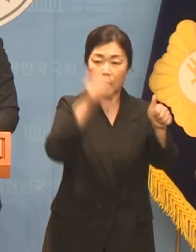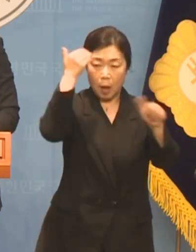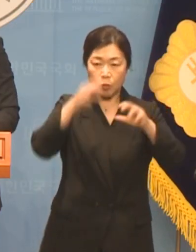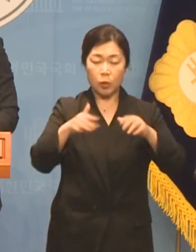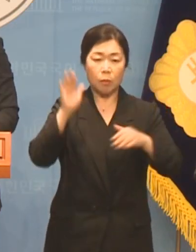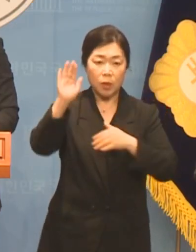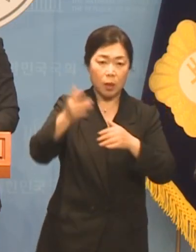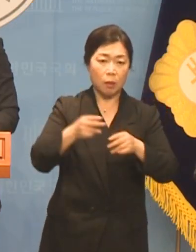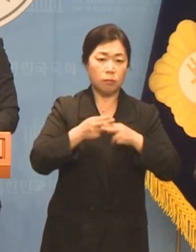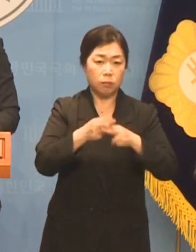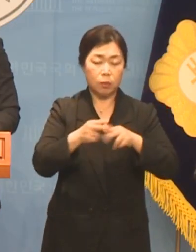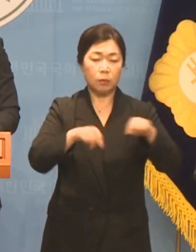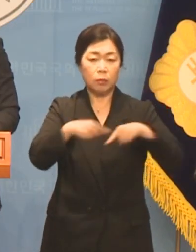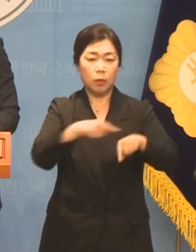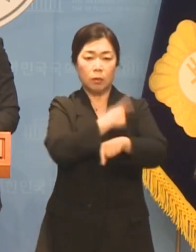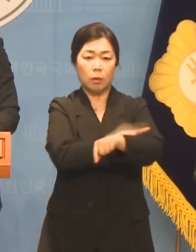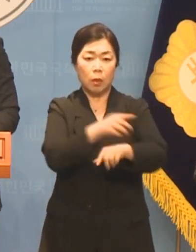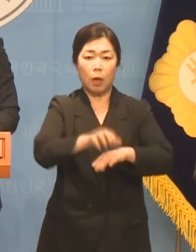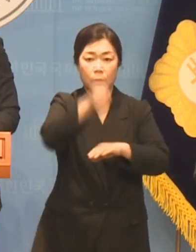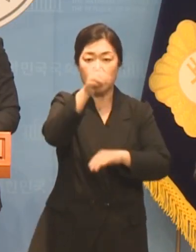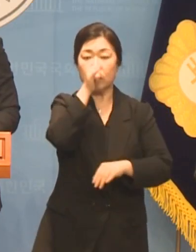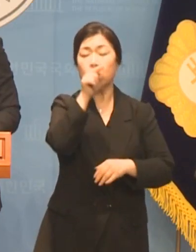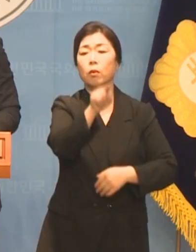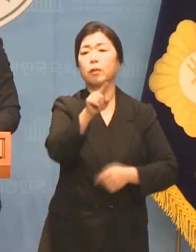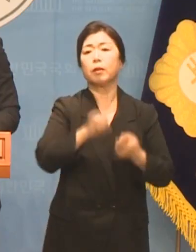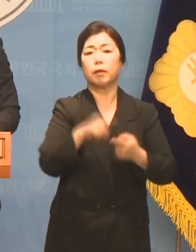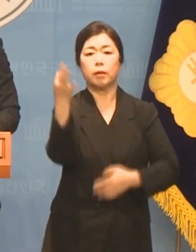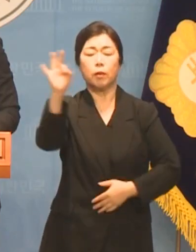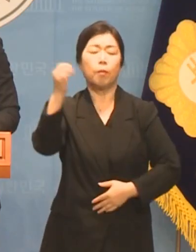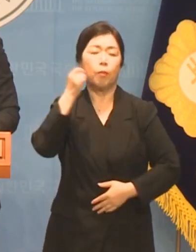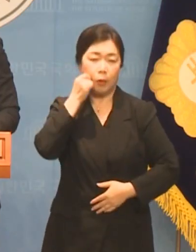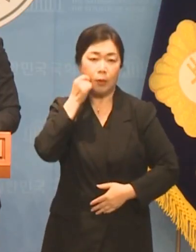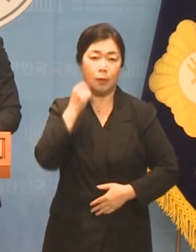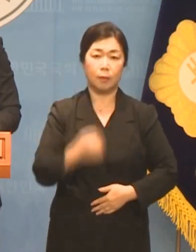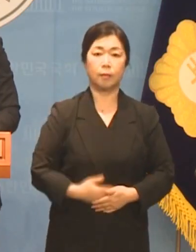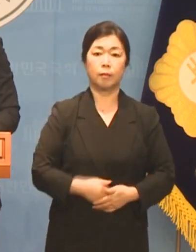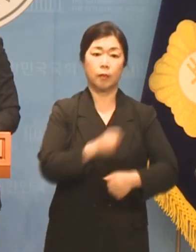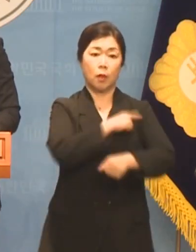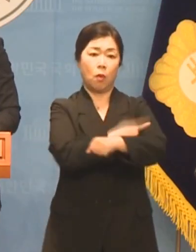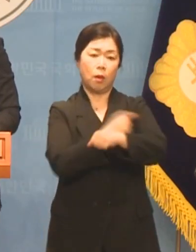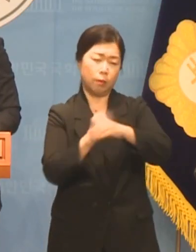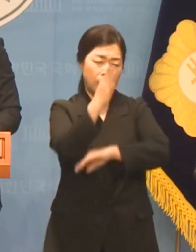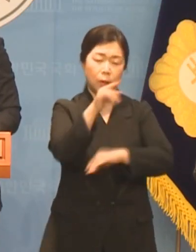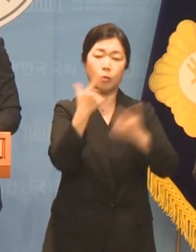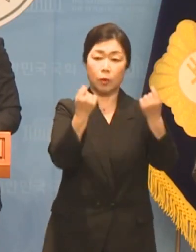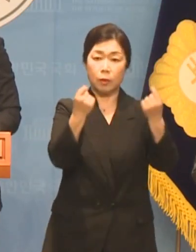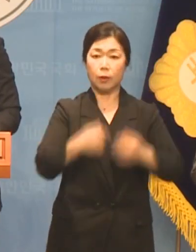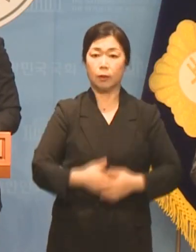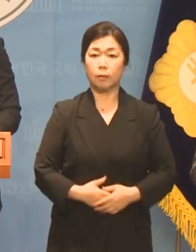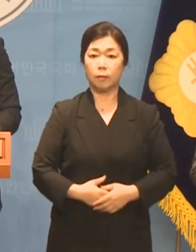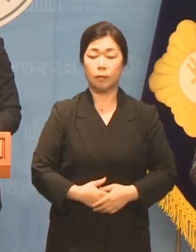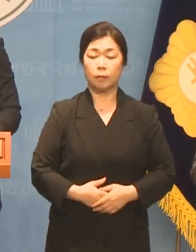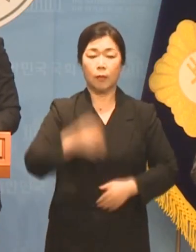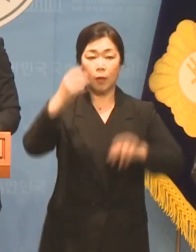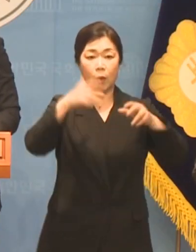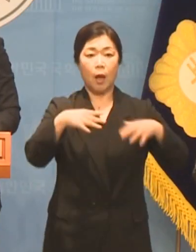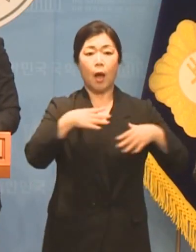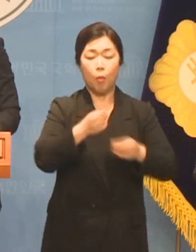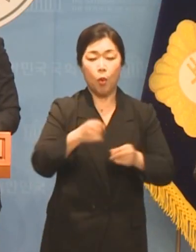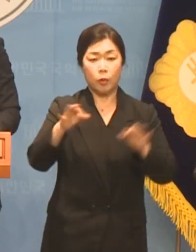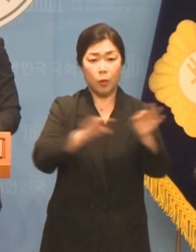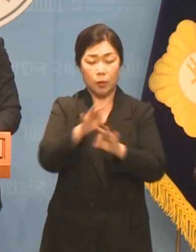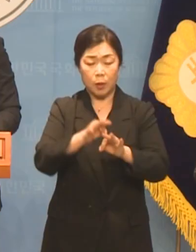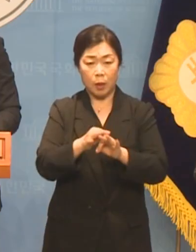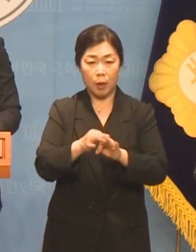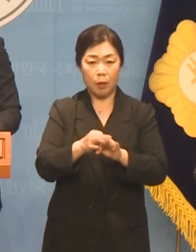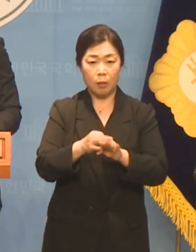좌지우지하는 협상을 진행하는 것은 인정할 수 없는 분명한 월권행위입니다. 대한민국 안보와 경제를 좌우할 트럼프 정부와의